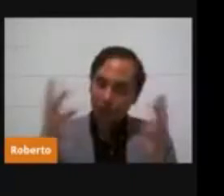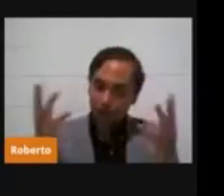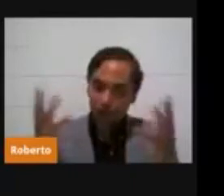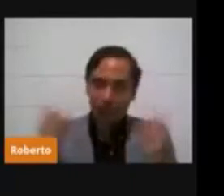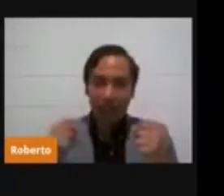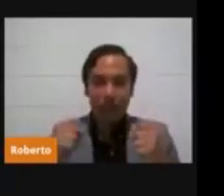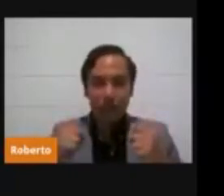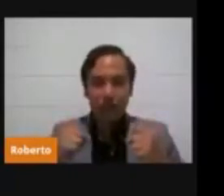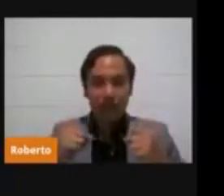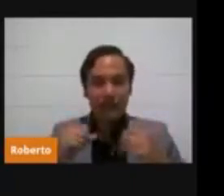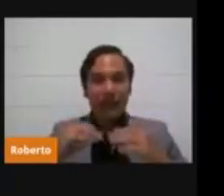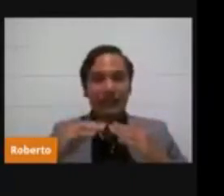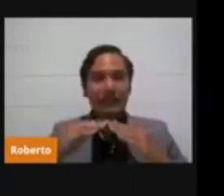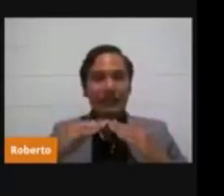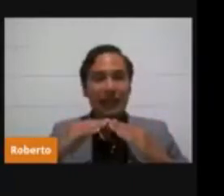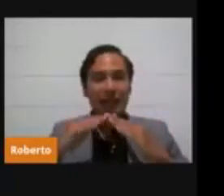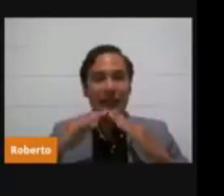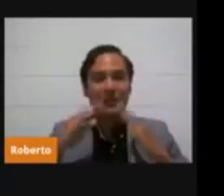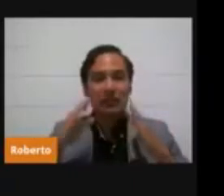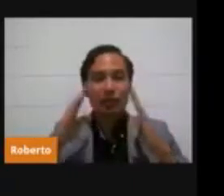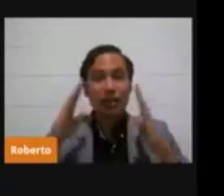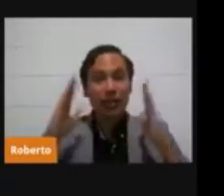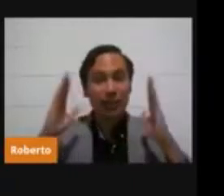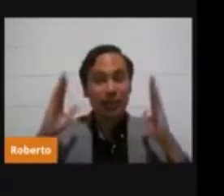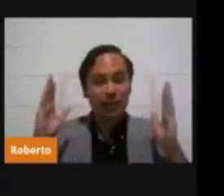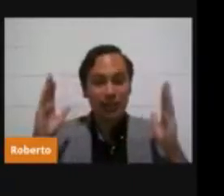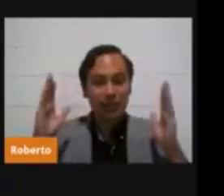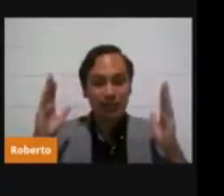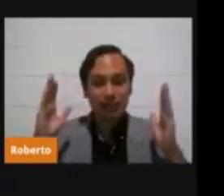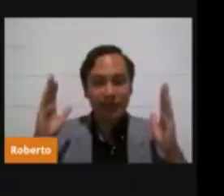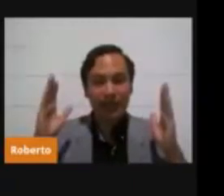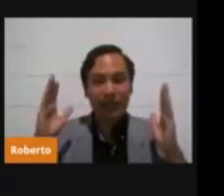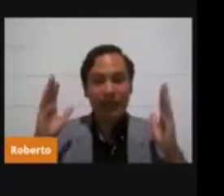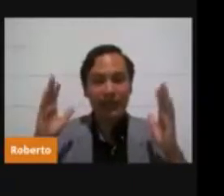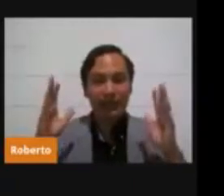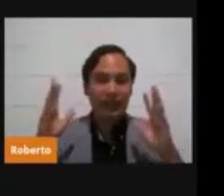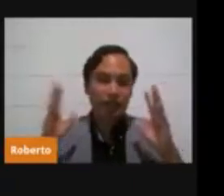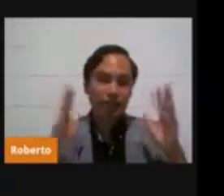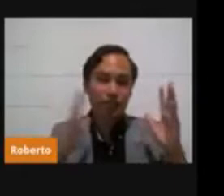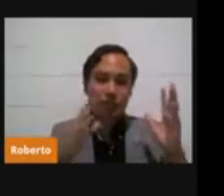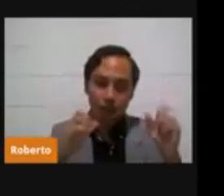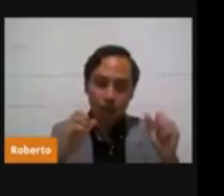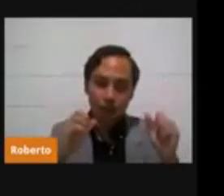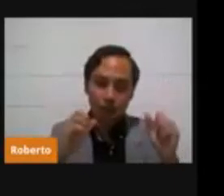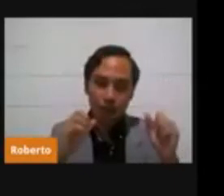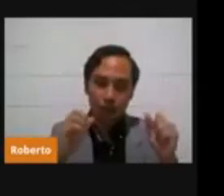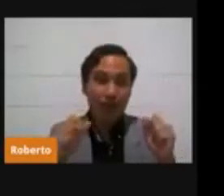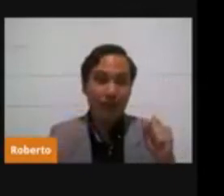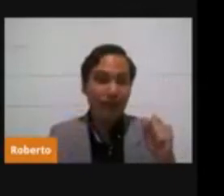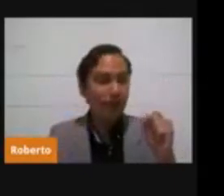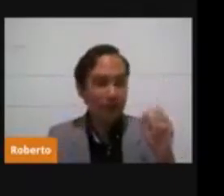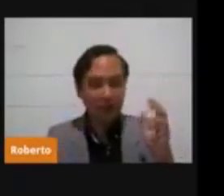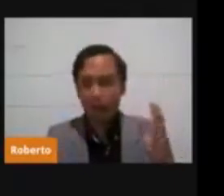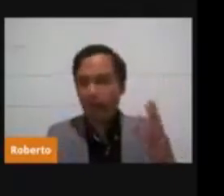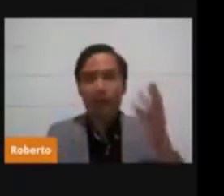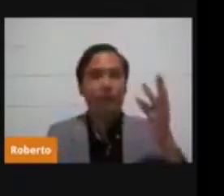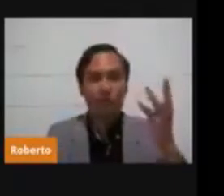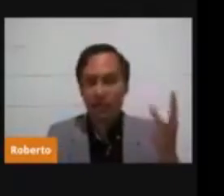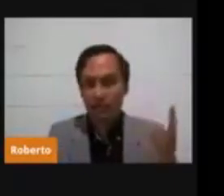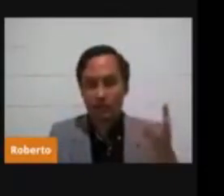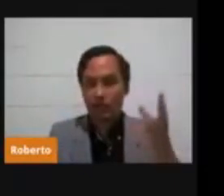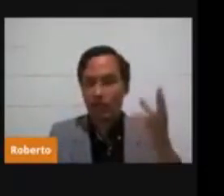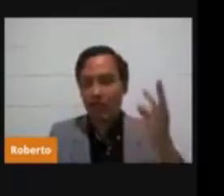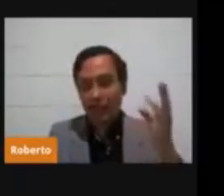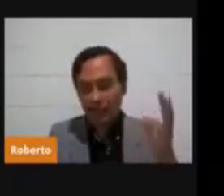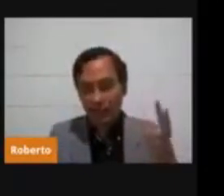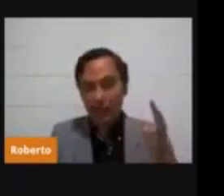de inclusión, y la inclusión es tratar a todas las personas que son como grupos vulnerables, que puede ser, por